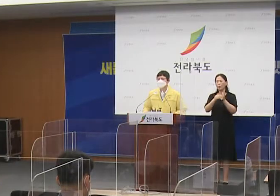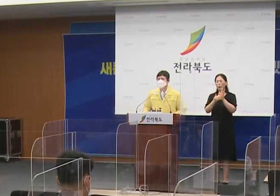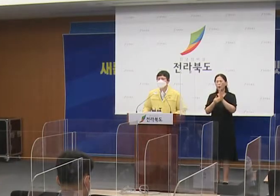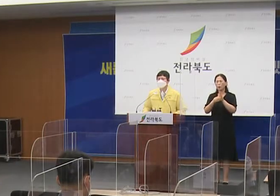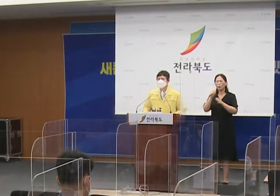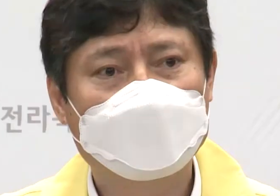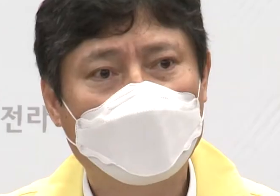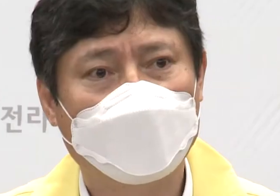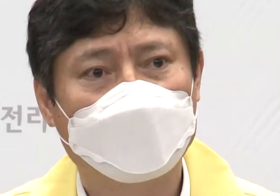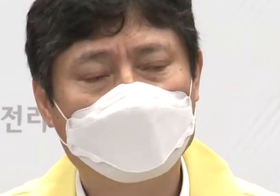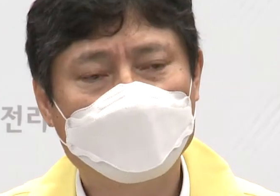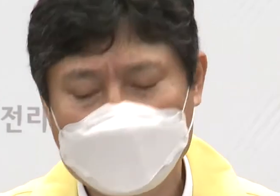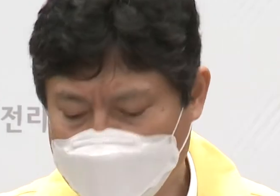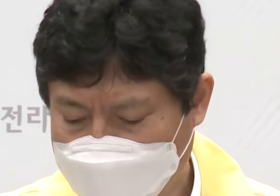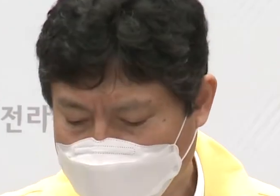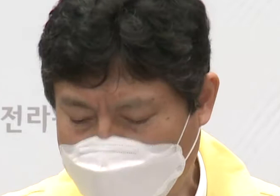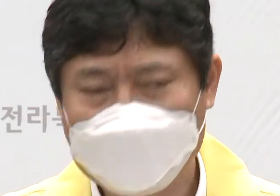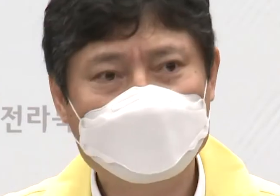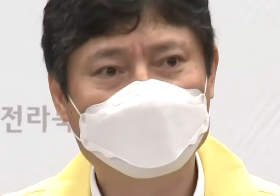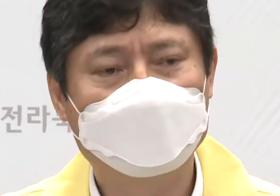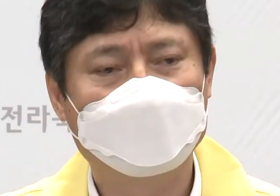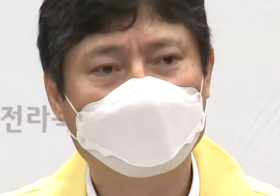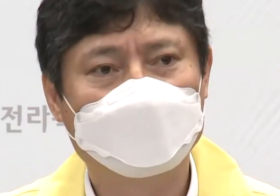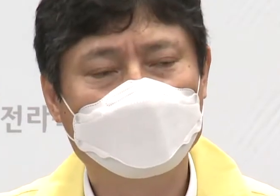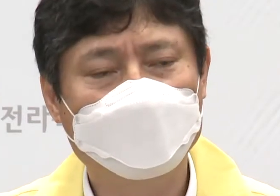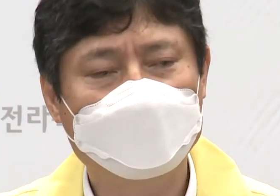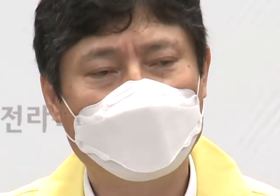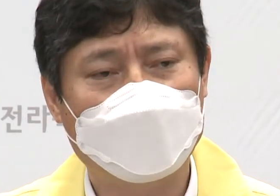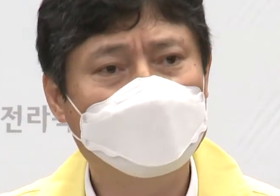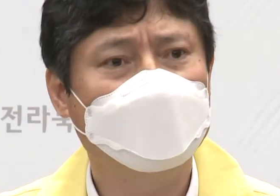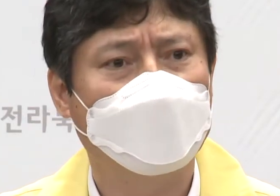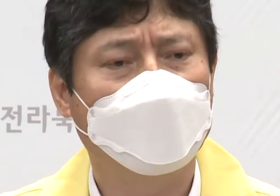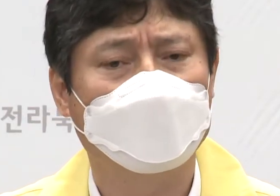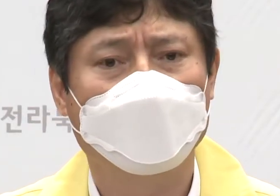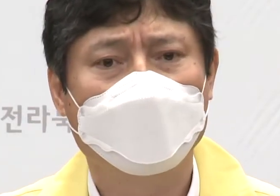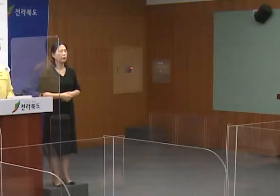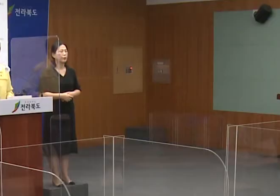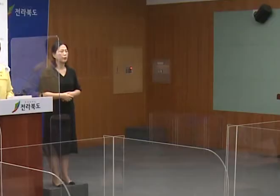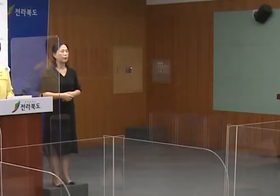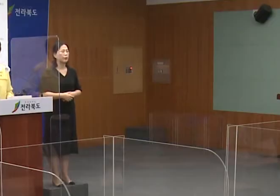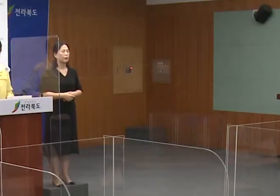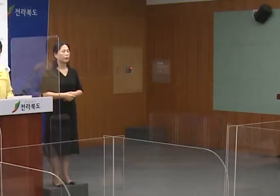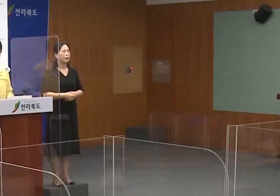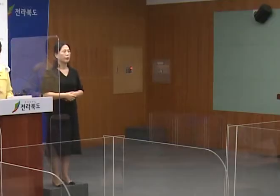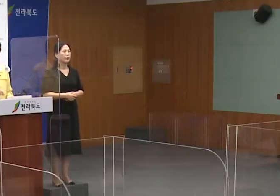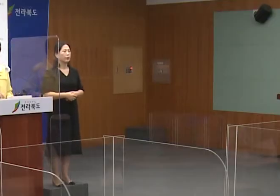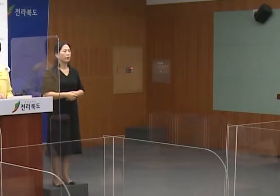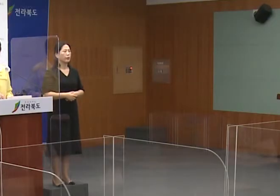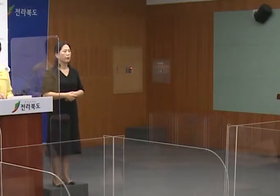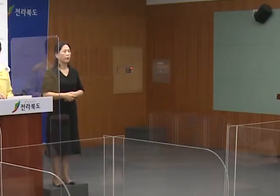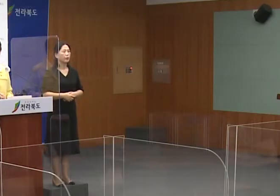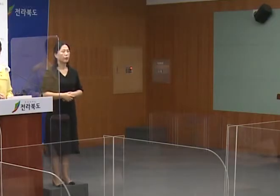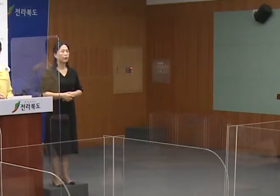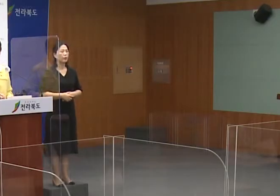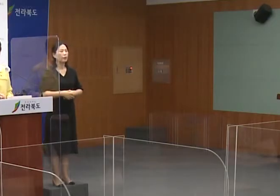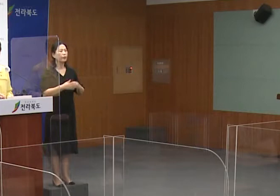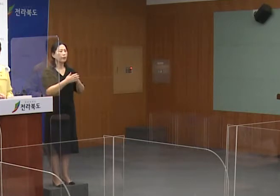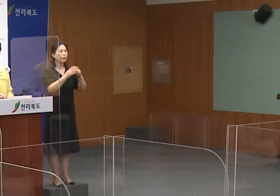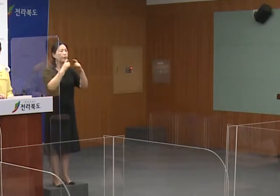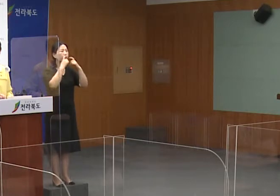지역별로는 전주가 7명 군산이 한명입니다 이번 추가 자 중에는 치과 의원 원장 등 종사자 4명이